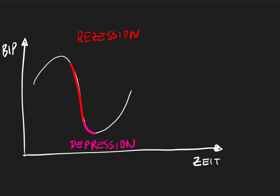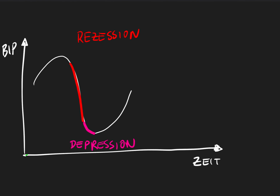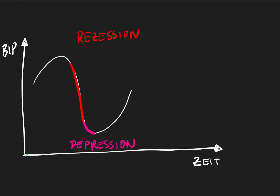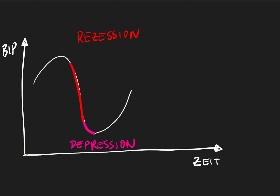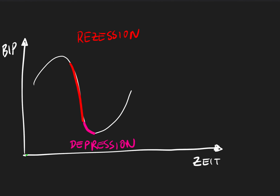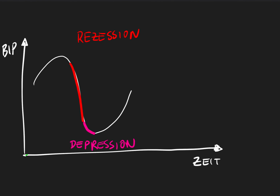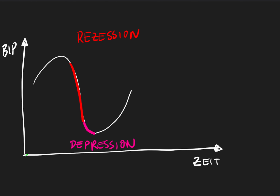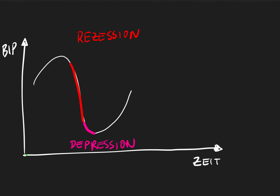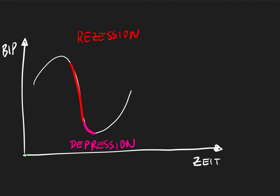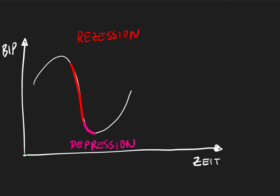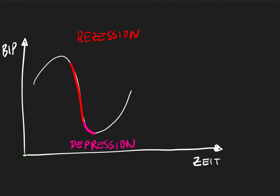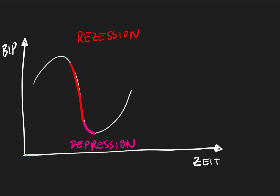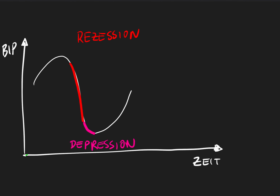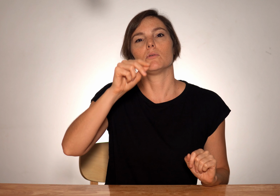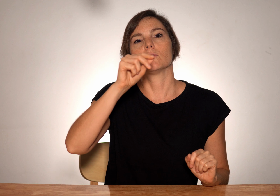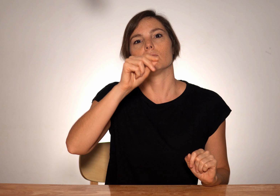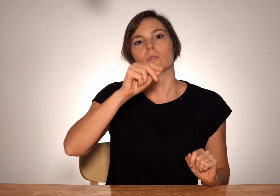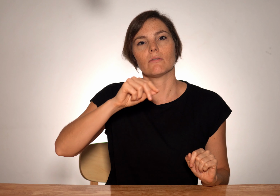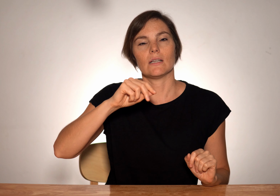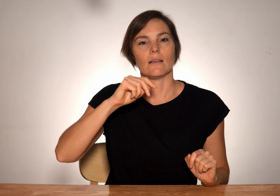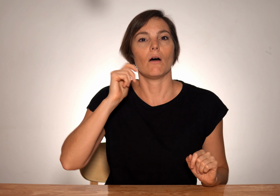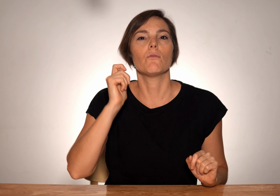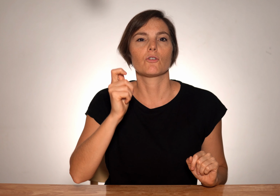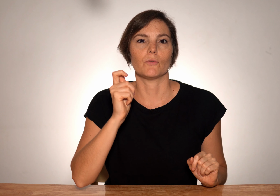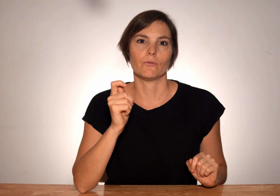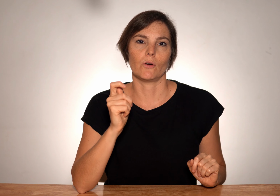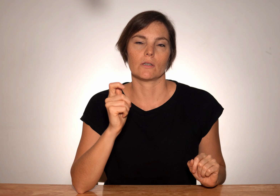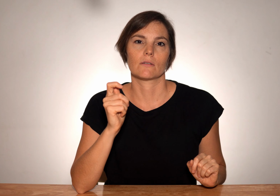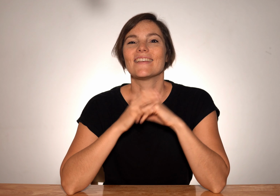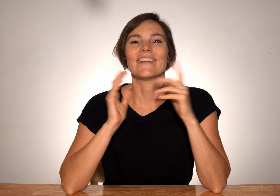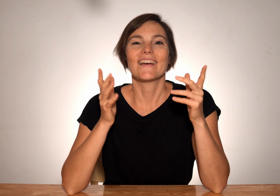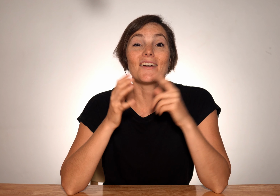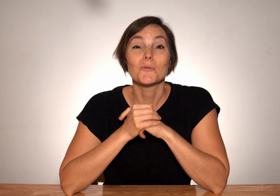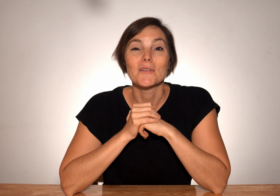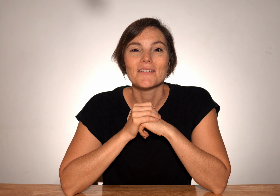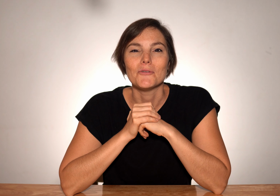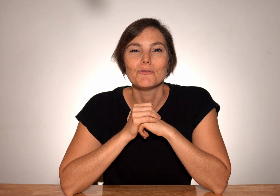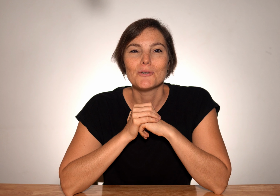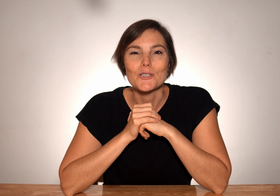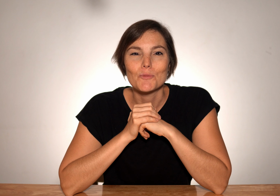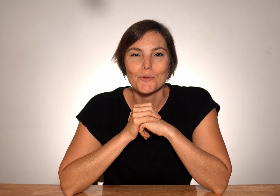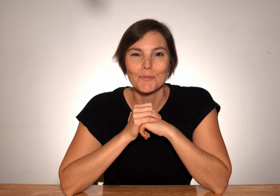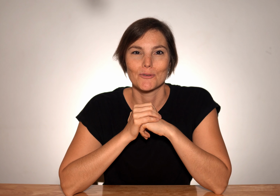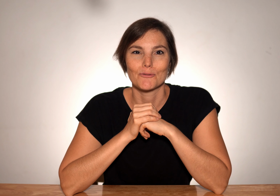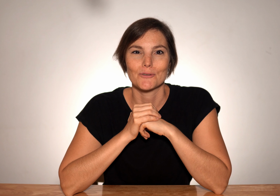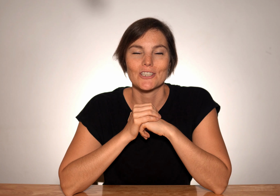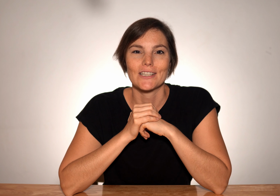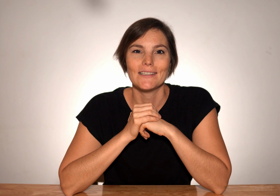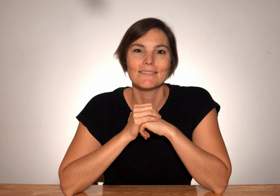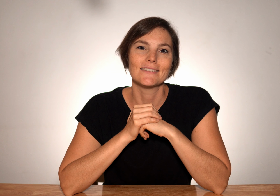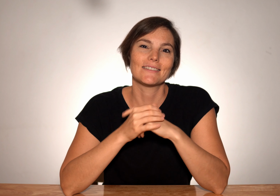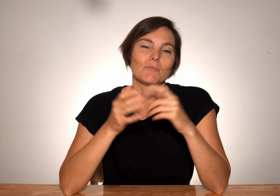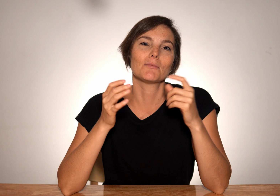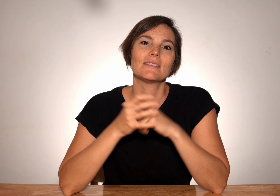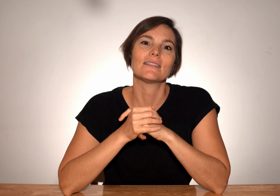erreicht und dann kommt der Wendepunkt, wonach wieder der Aufschwung folgt. Ich lerne gerade übrigens für den Sportbootführerschein und da muss man sich ja